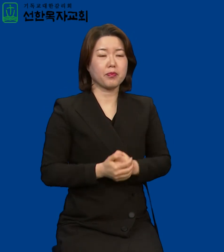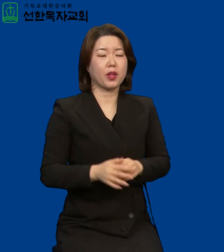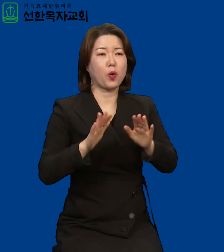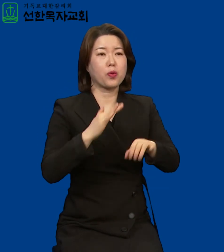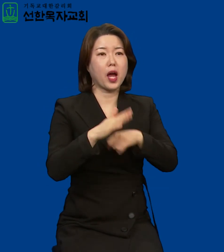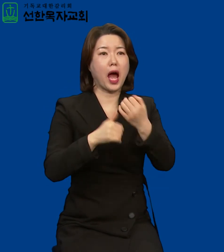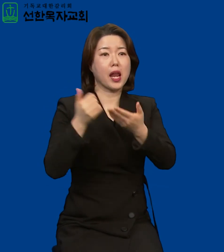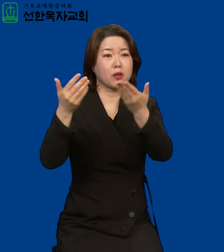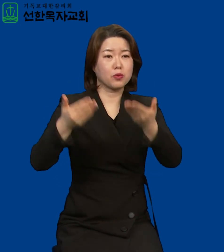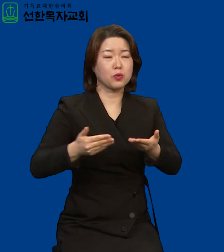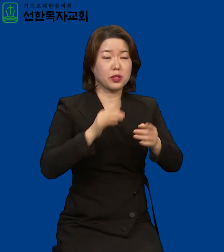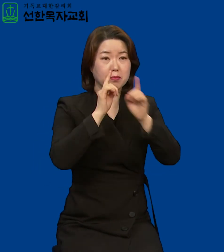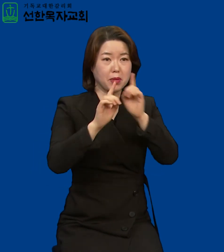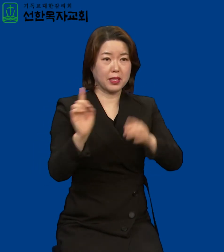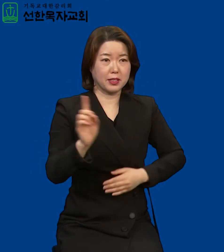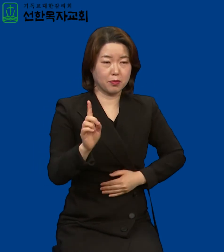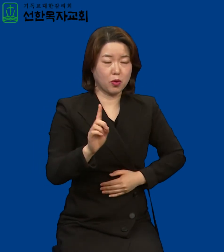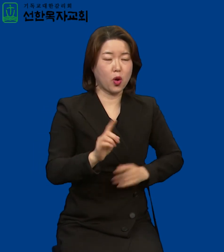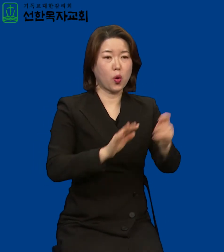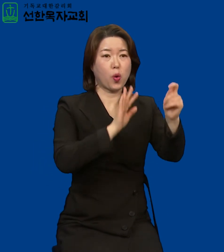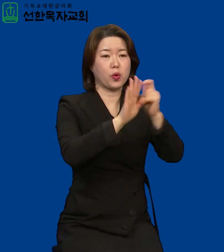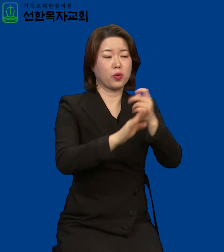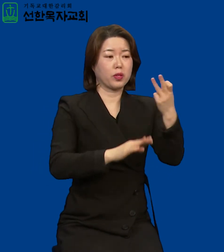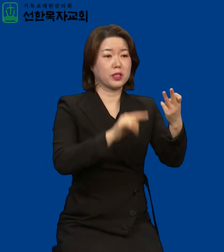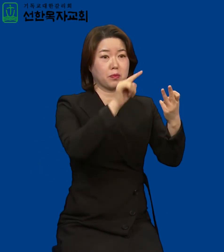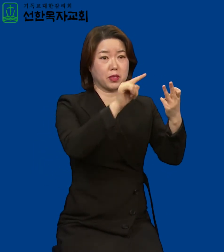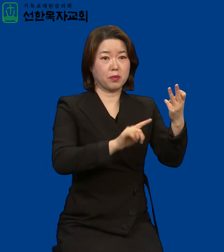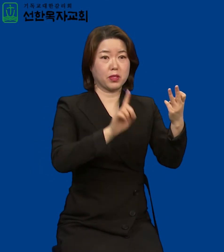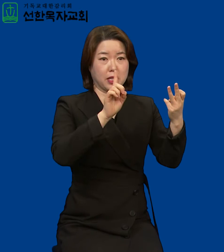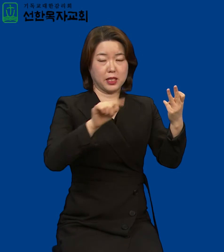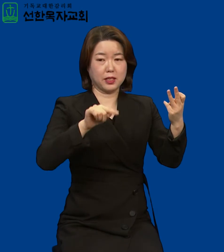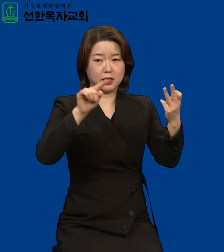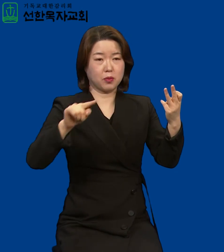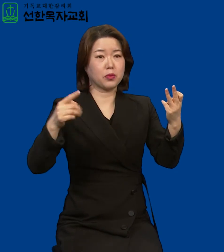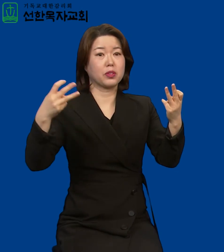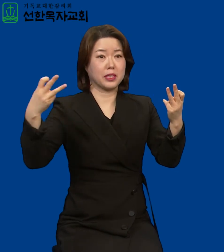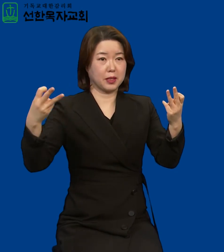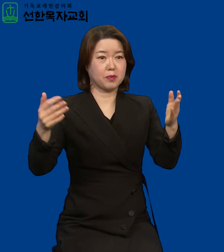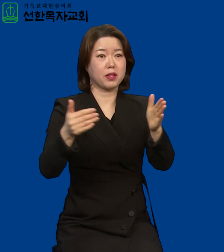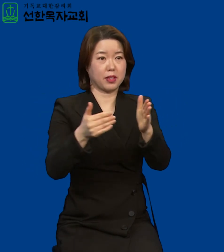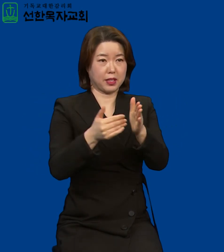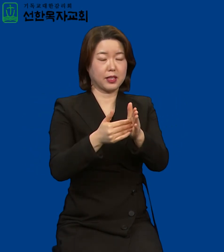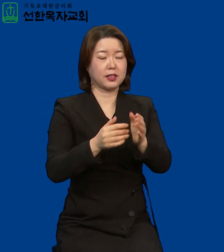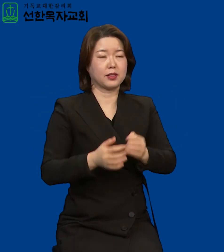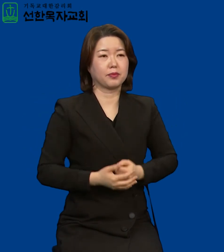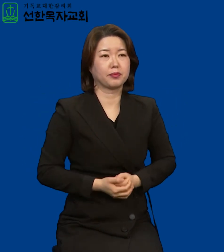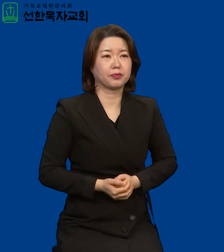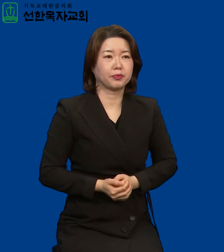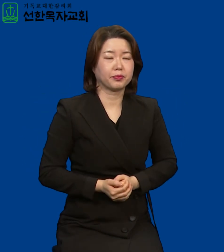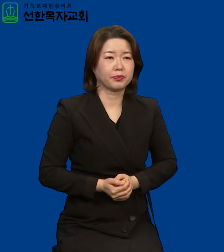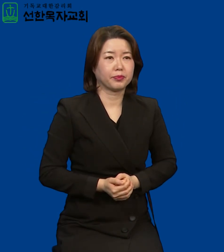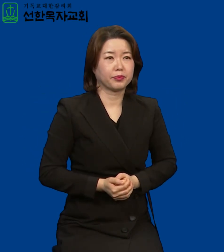오늘 하나님께서 우리에게 주신 말씀은 고린도후서 13장 1절부터 13절까지의 말씀입니다.